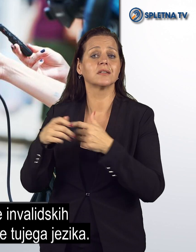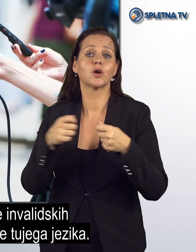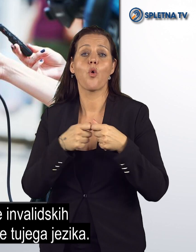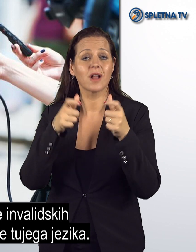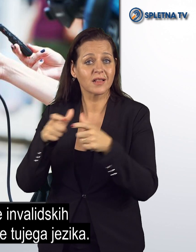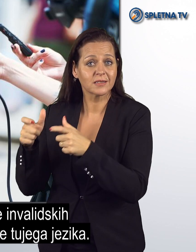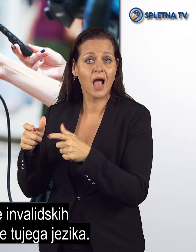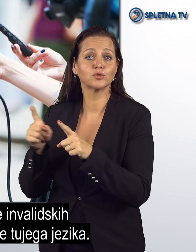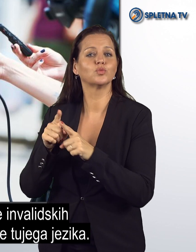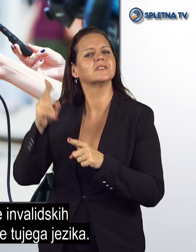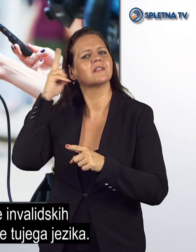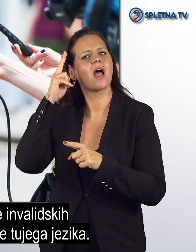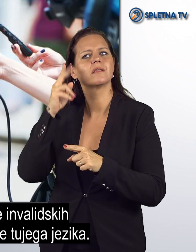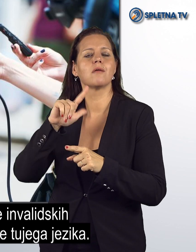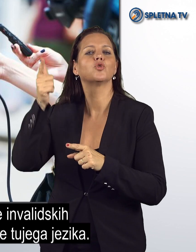jezika.